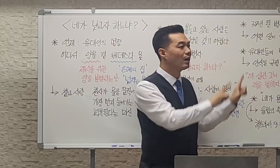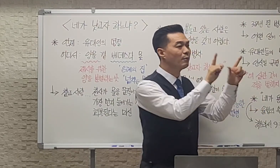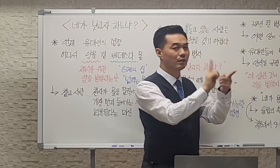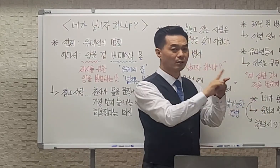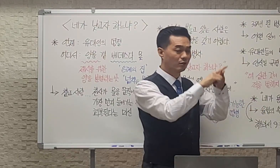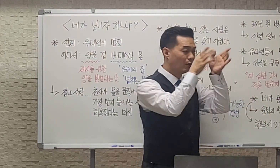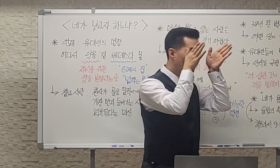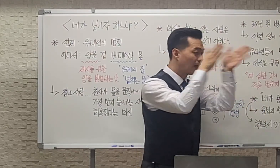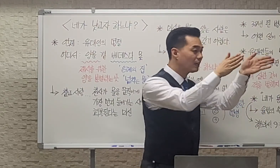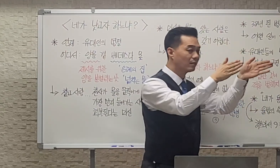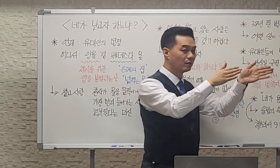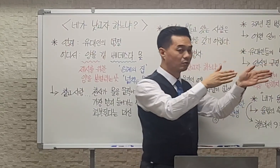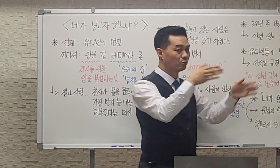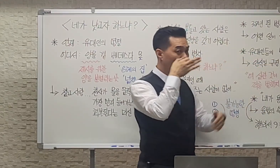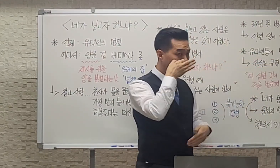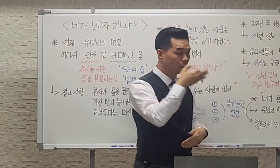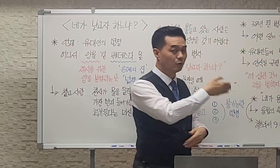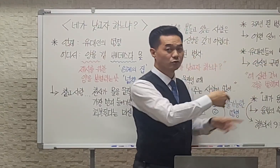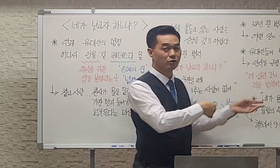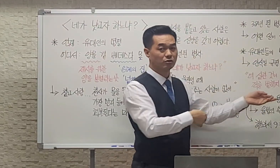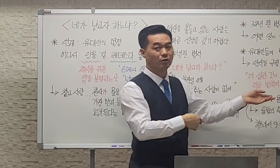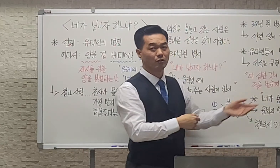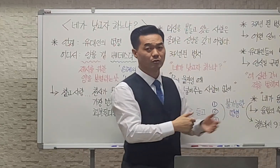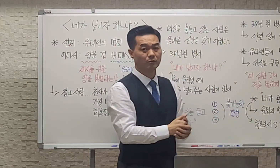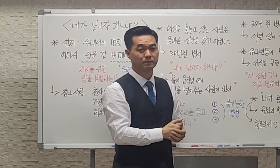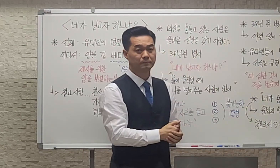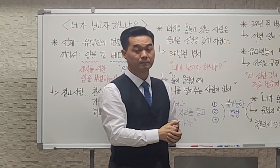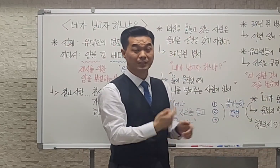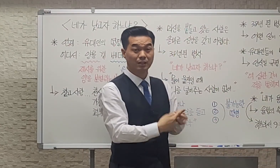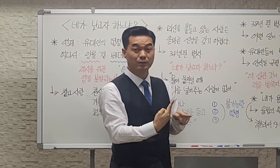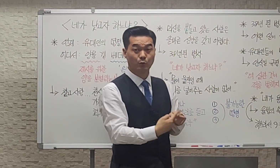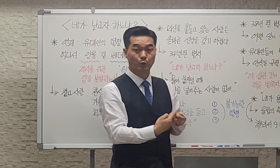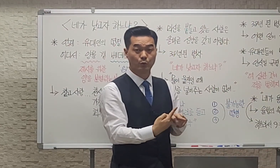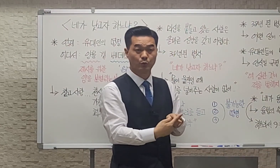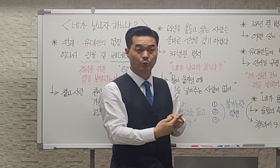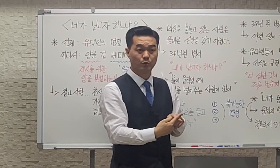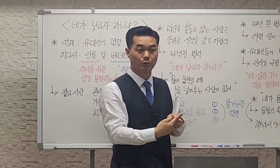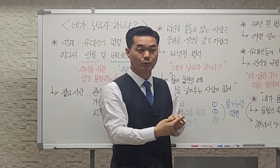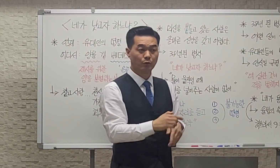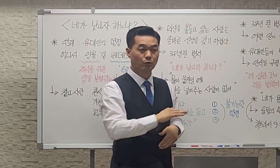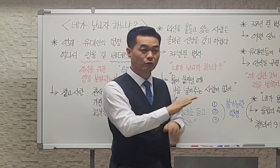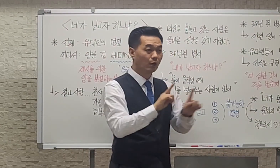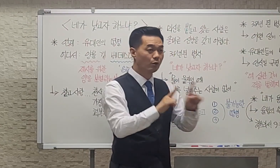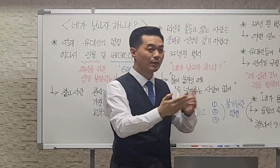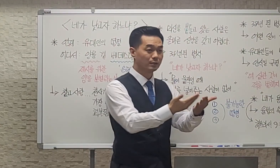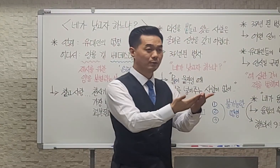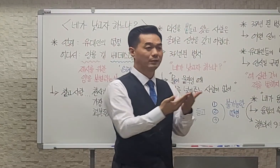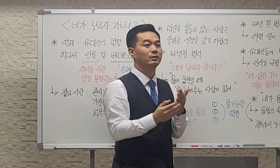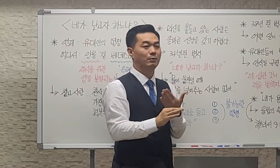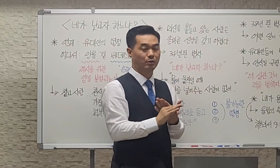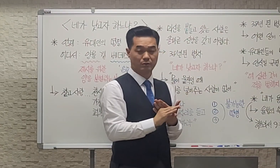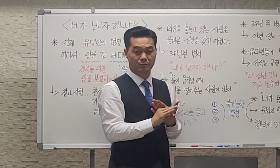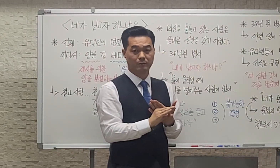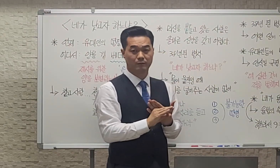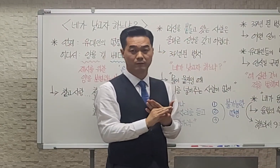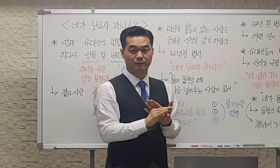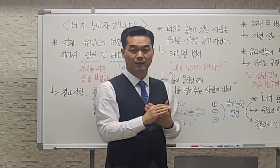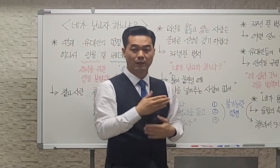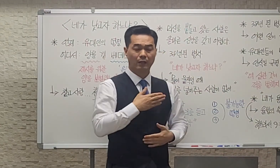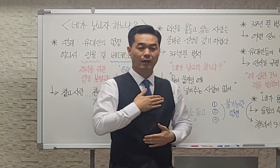삶에 대해서 방향에 대해서도 보여주셨어요. 마찬가지로 우리가 오늘 말씀을 받는다면